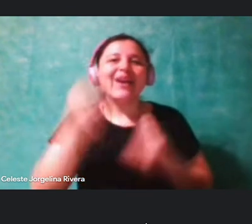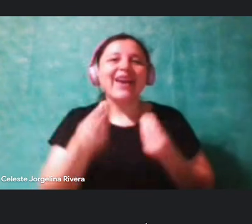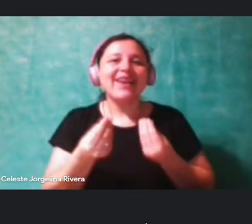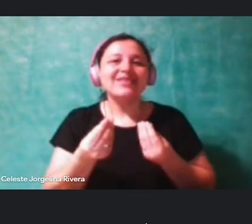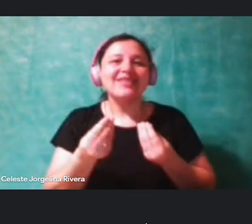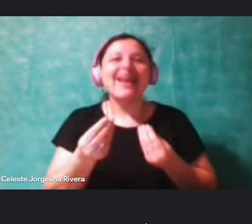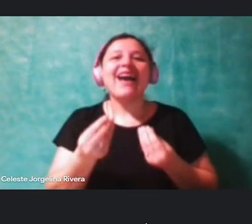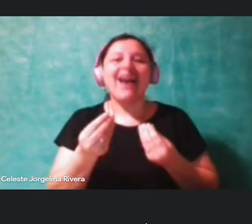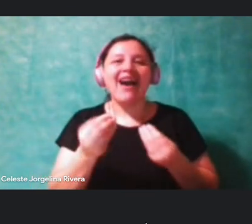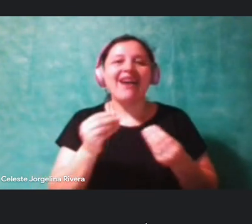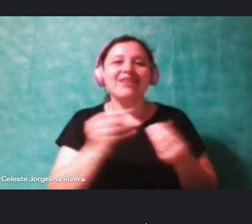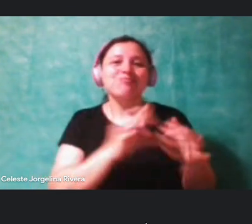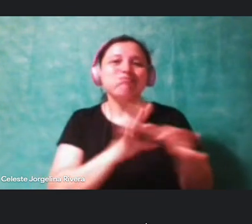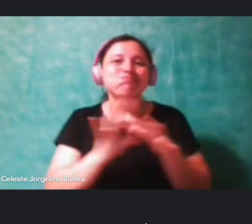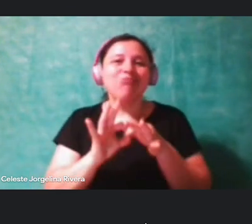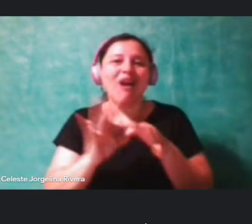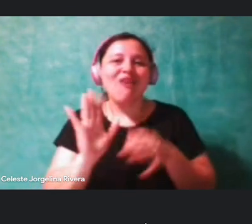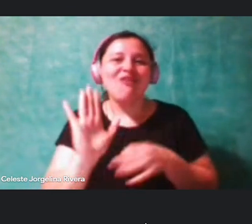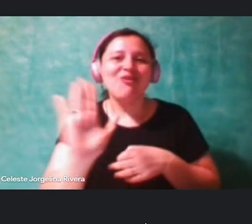era?